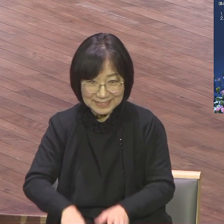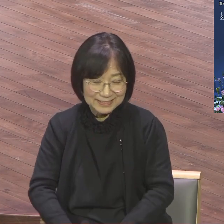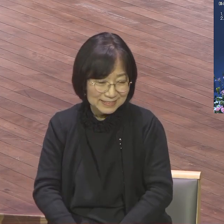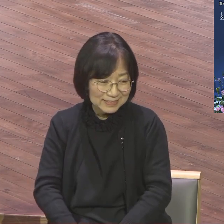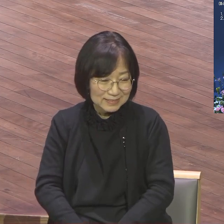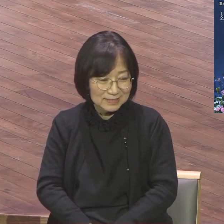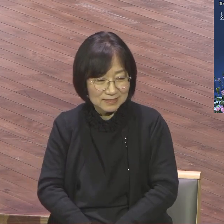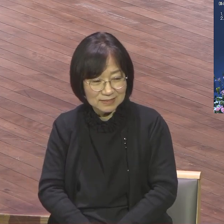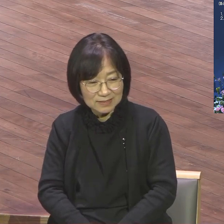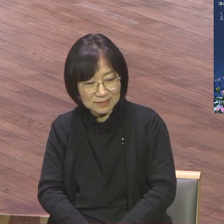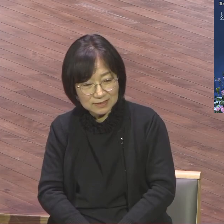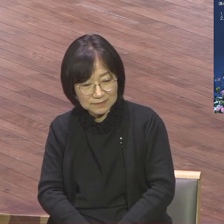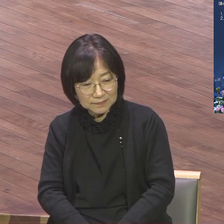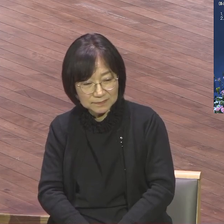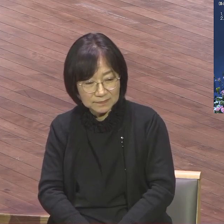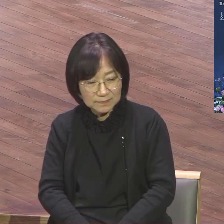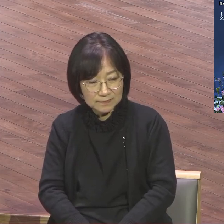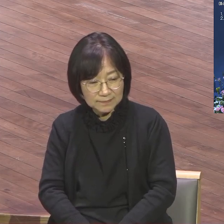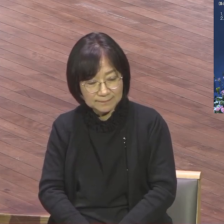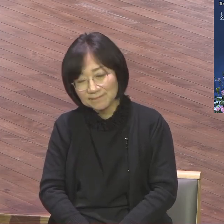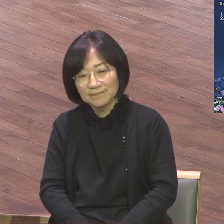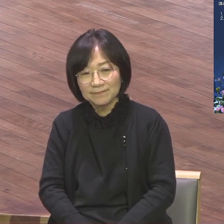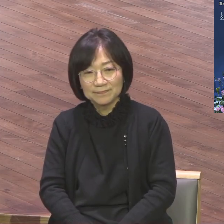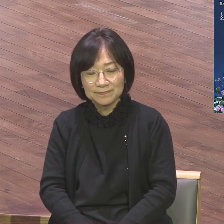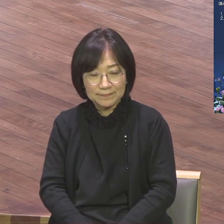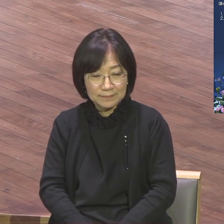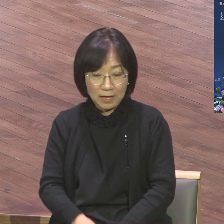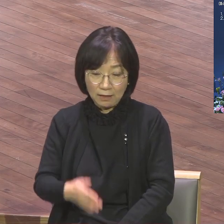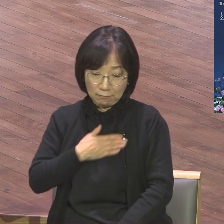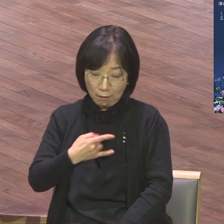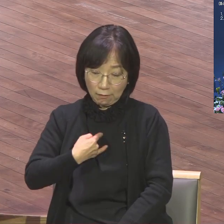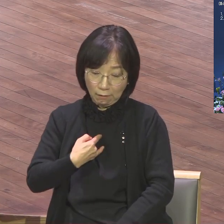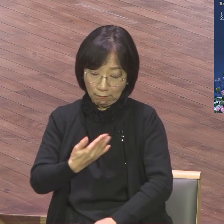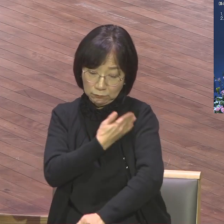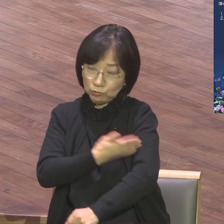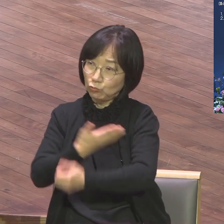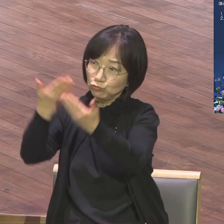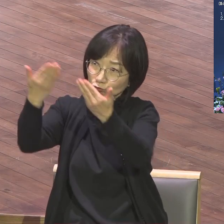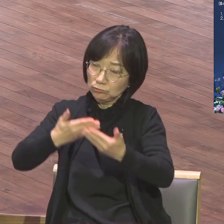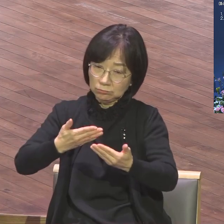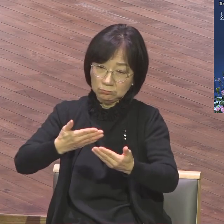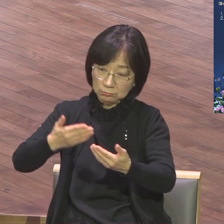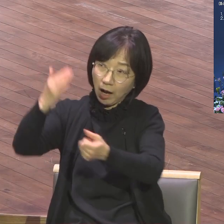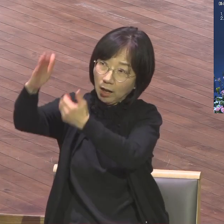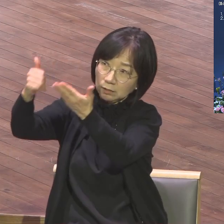말씀하셨잖아요. 내게 능력 주신 자가 있으니까 내가 할 수 있다.